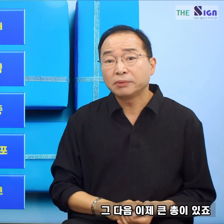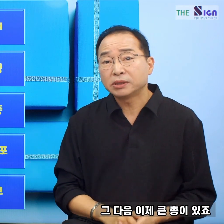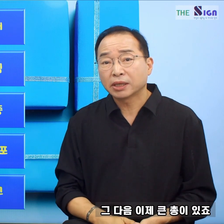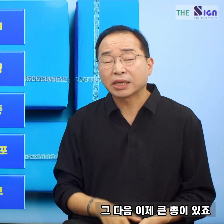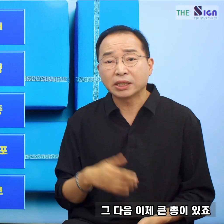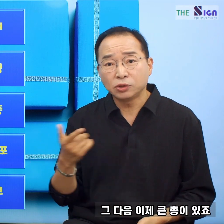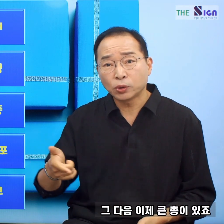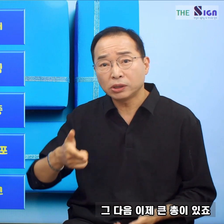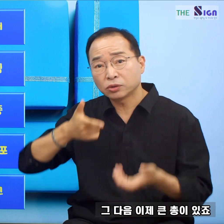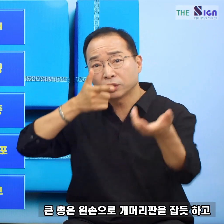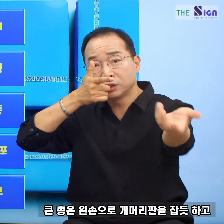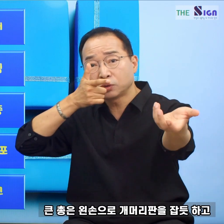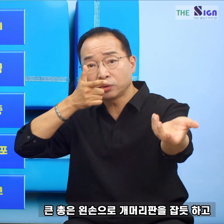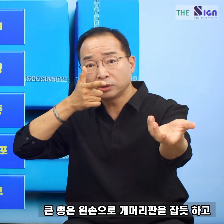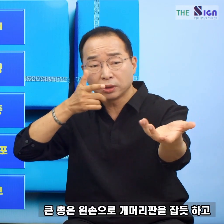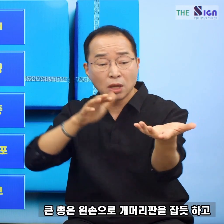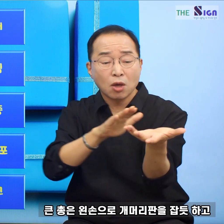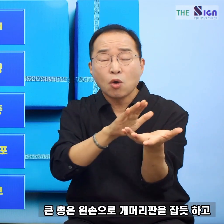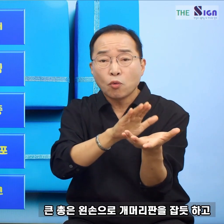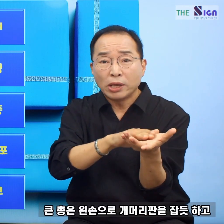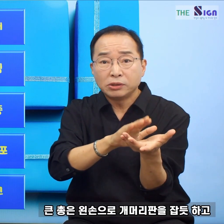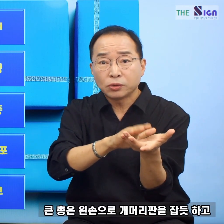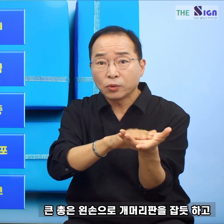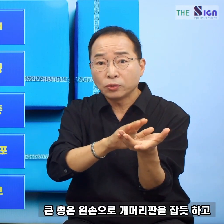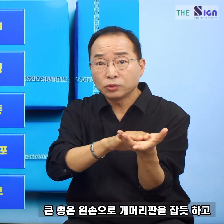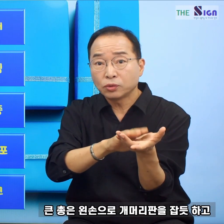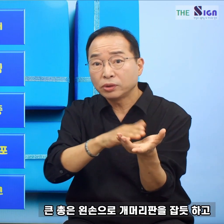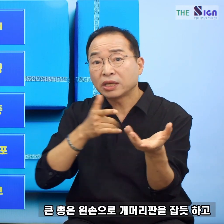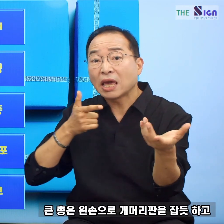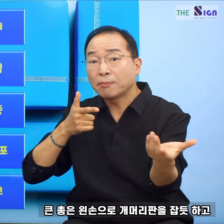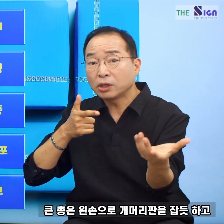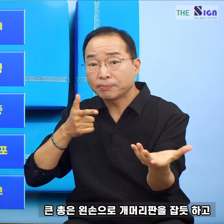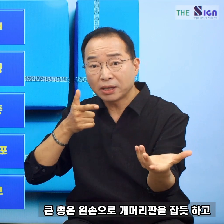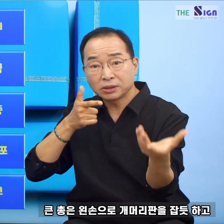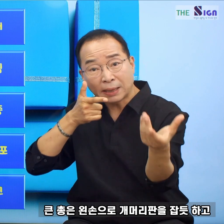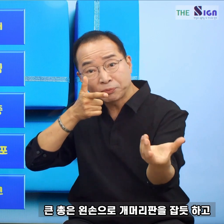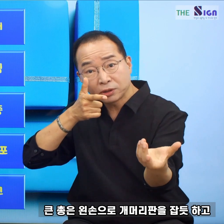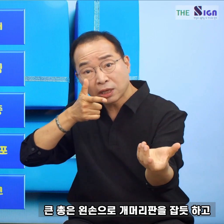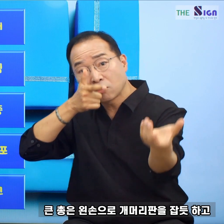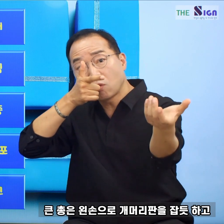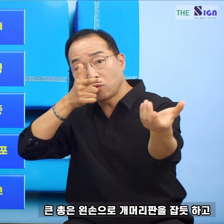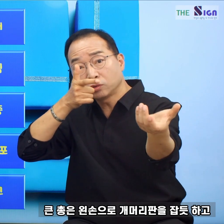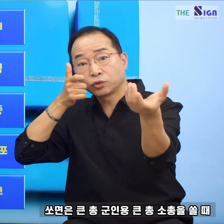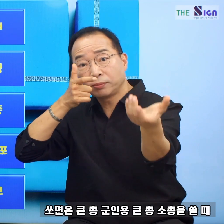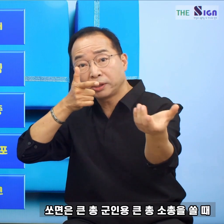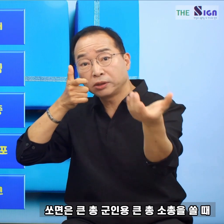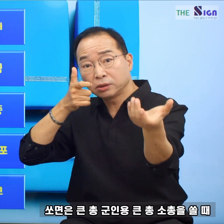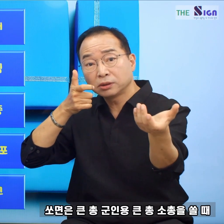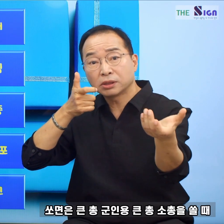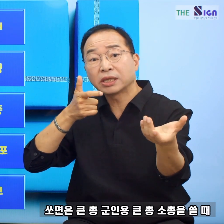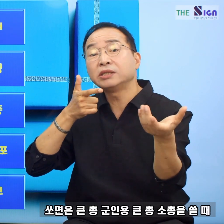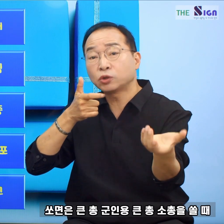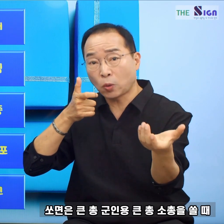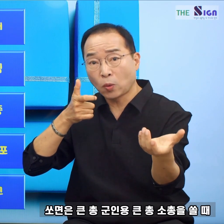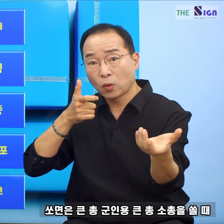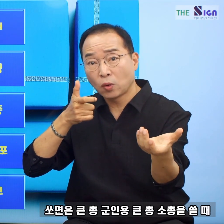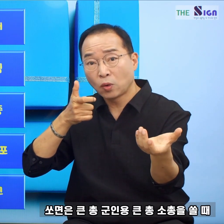이제 큰 총이 있죠. 큰 총은 왼손으로 이 개머리판을 잡듯 하고 쏘면은 큰 총.